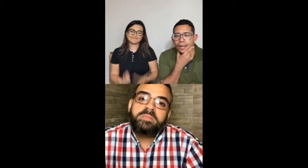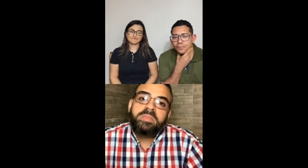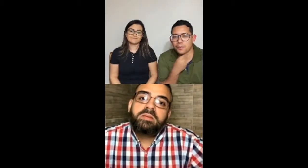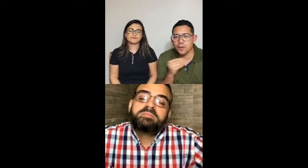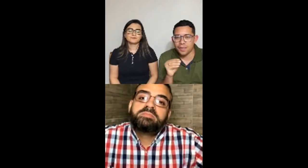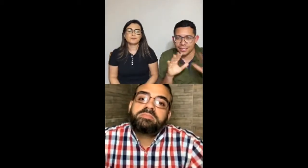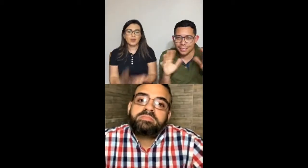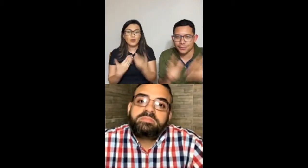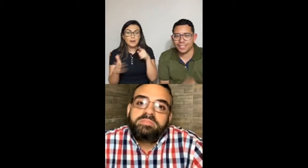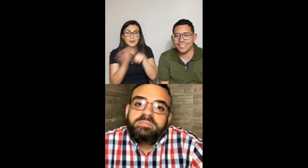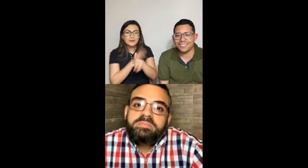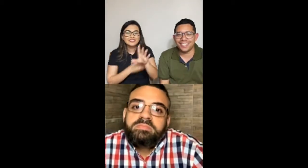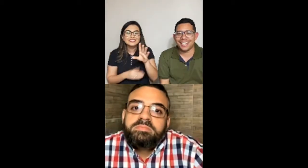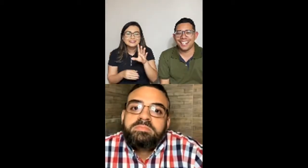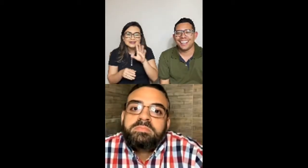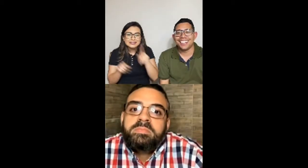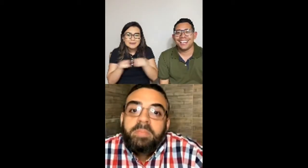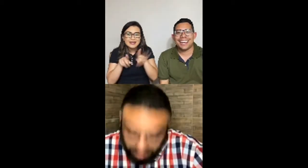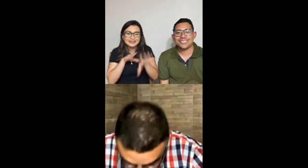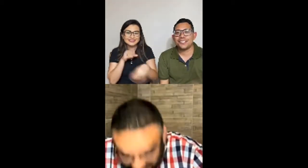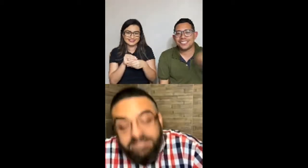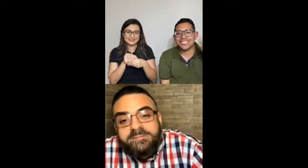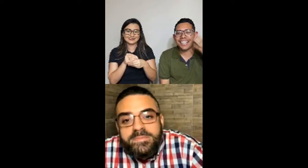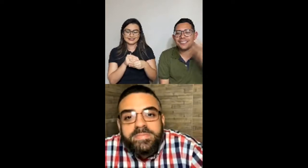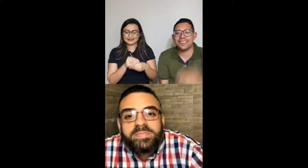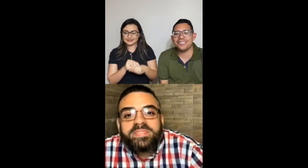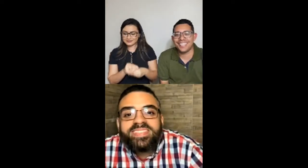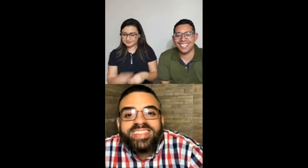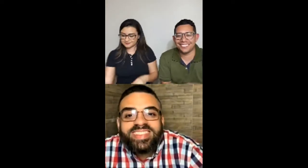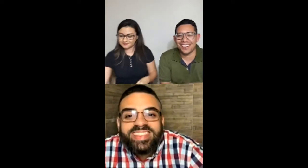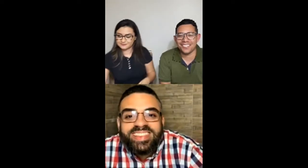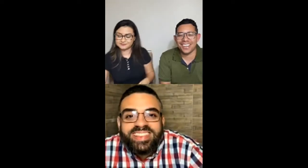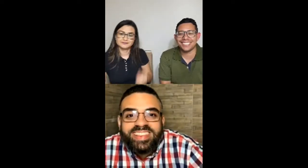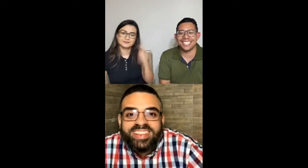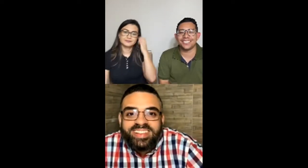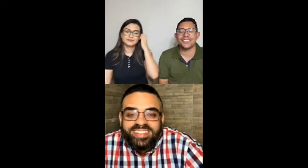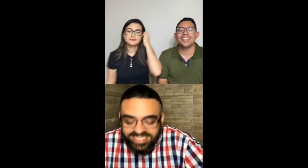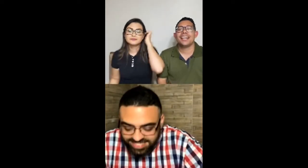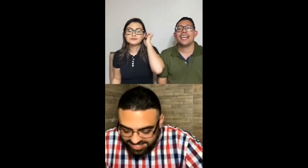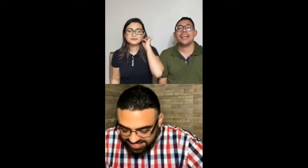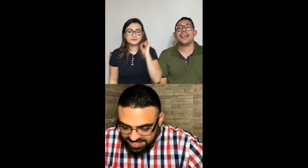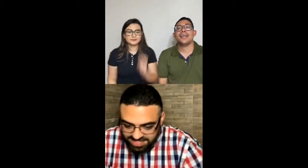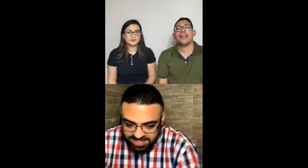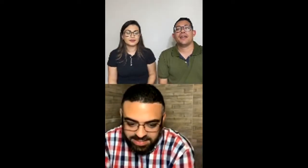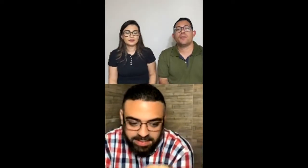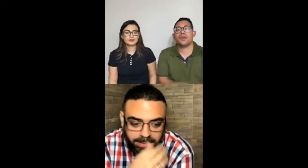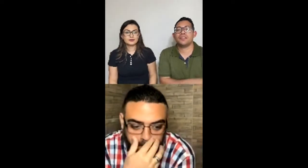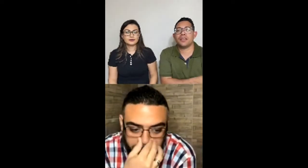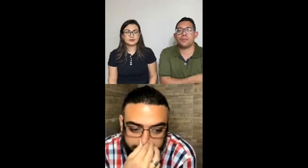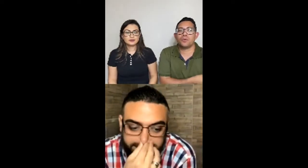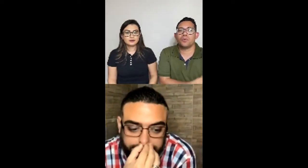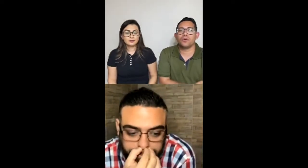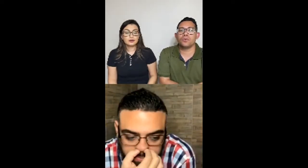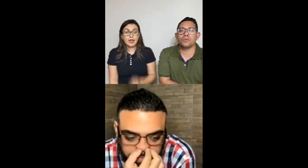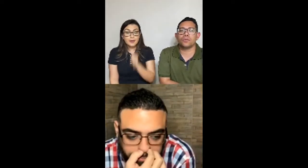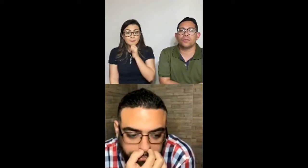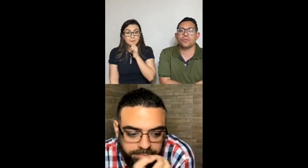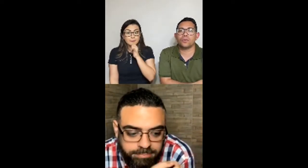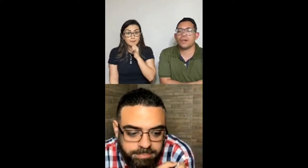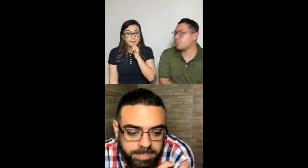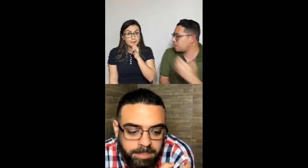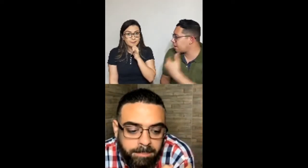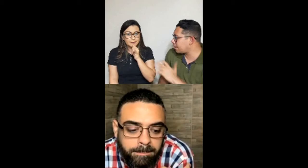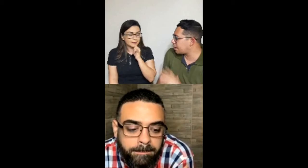perguntar, só aproveitando aí também, né? A curiosidade vai aparecendo. Por exemplo,